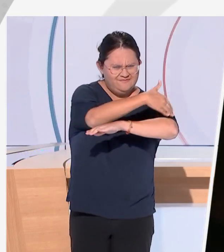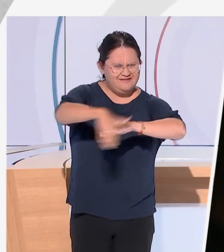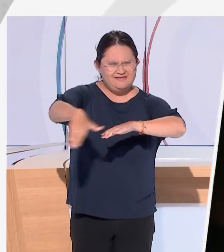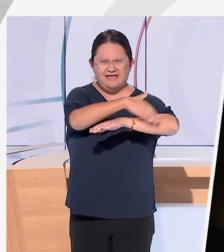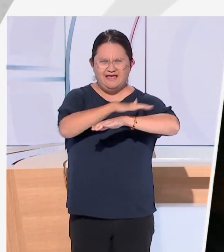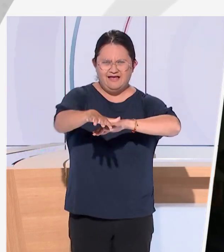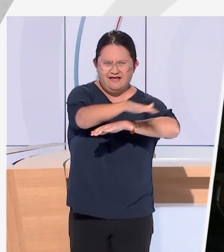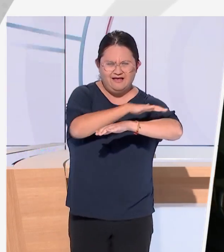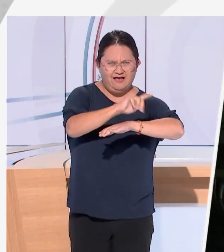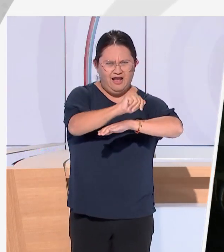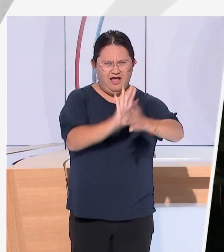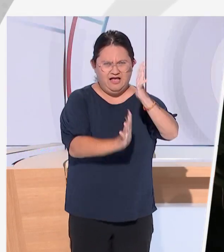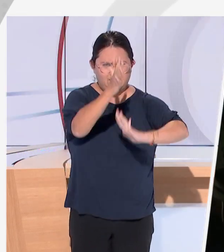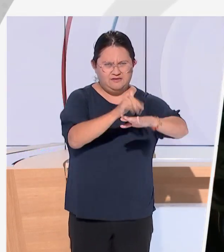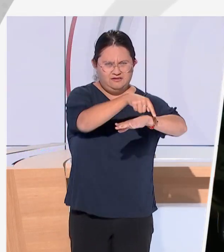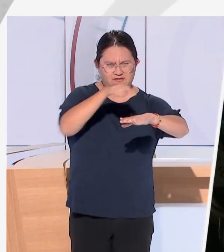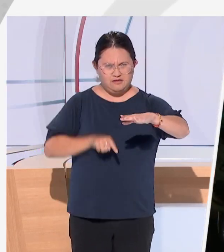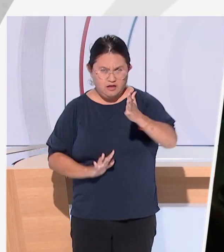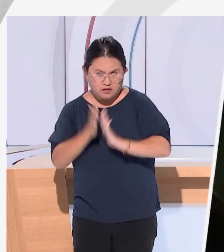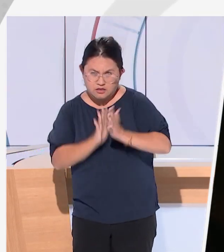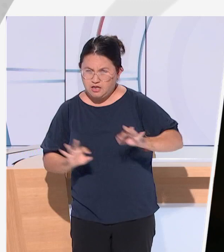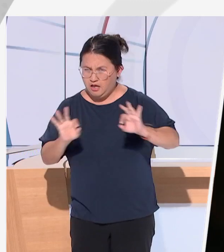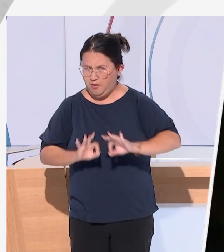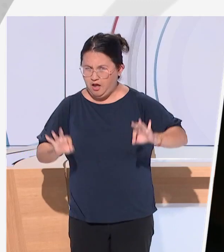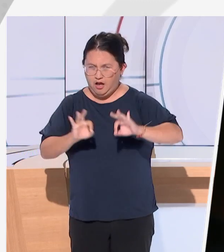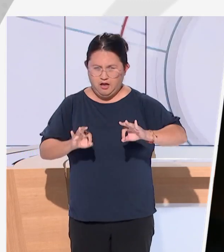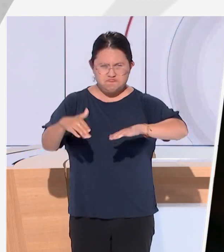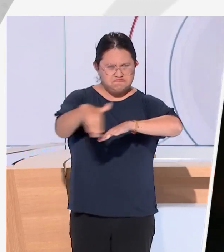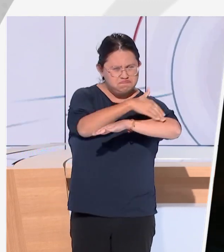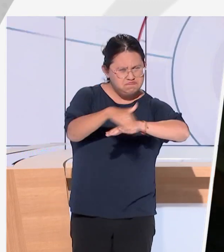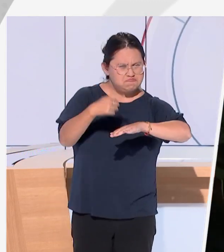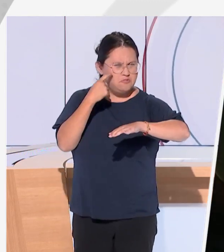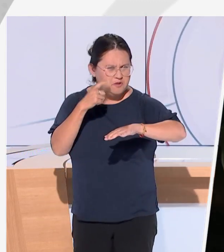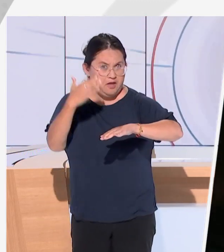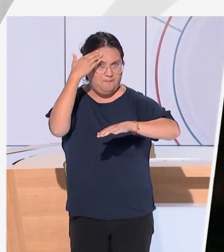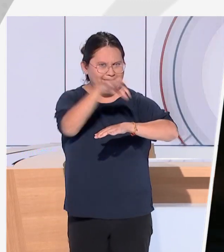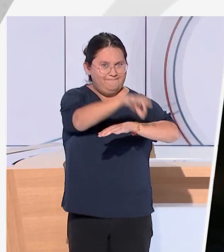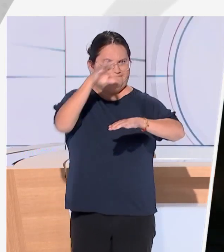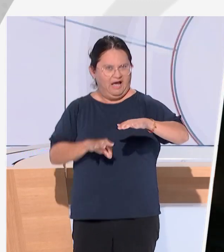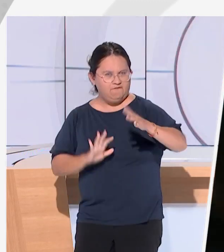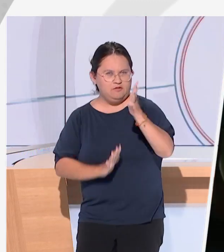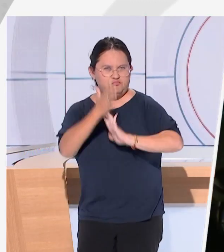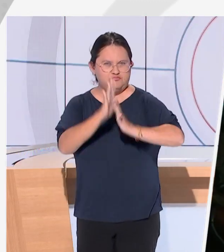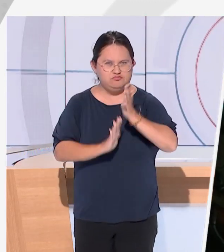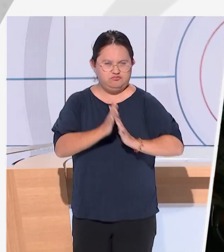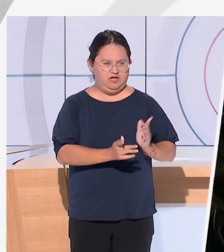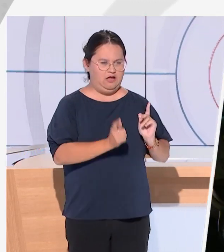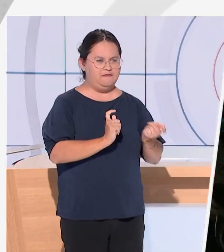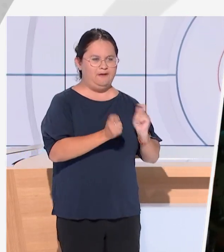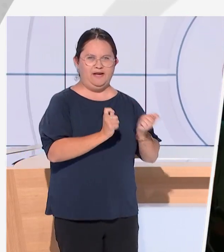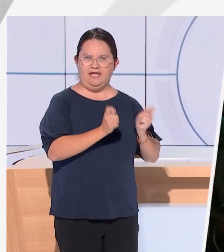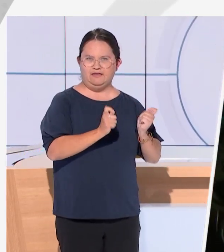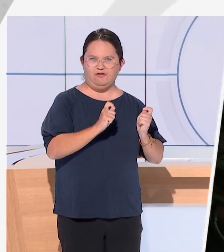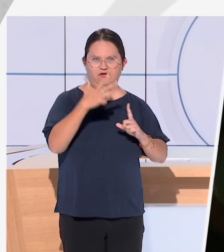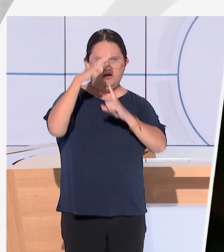entre la partie brûlée et la partie non brûlée, pour observer d'éventuelles reprises et pouvoir, au moyen de la tablette qui est